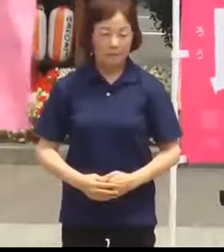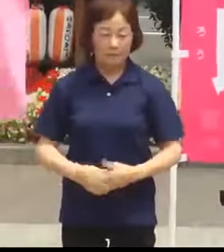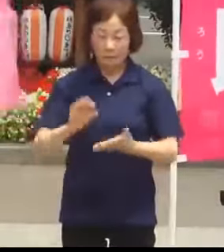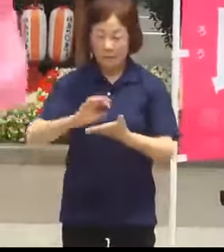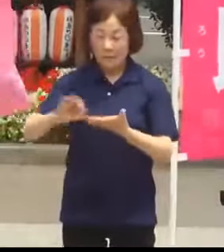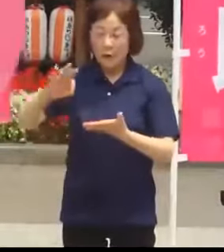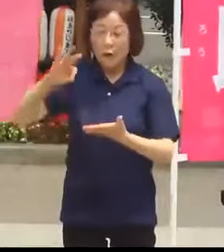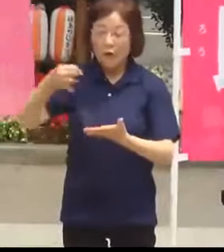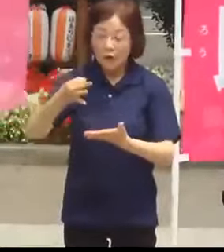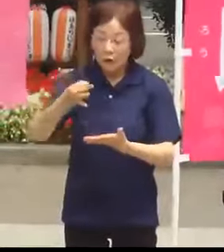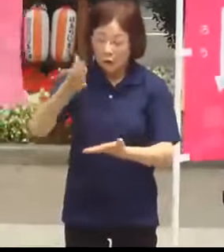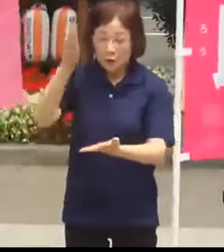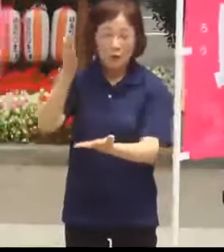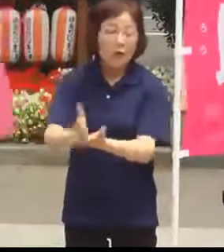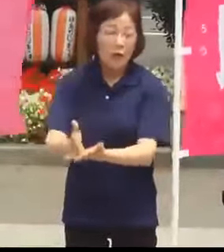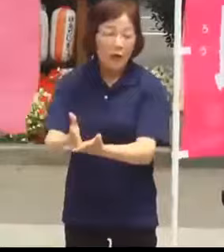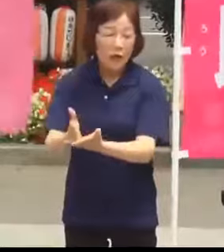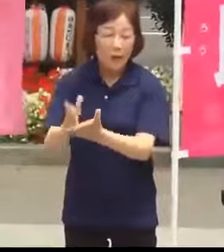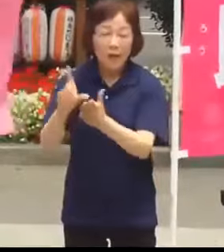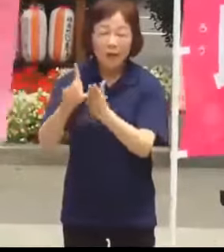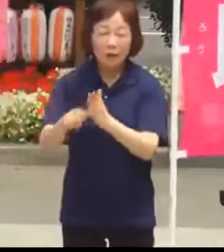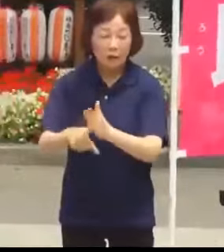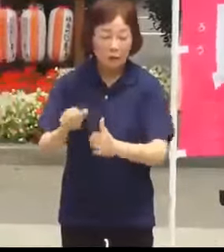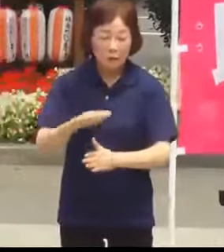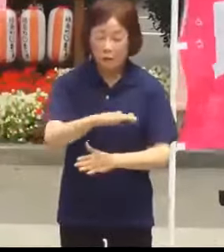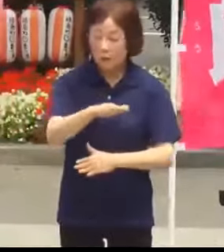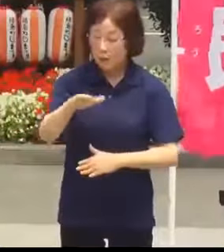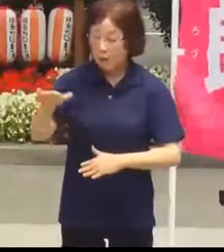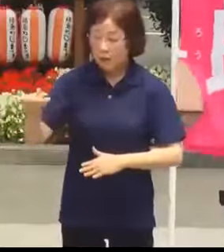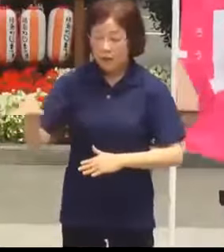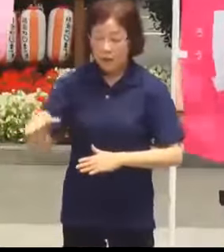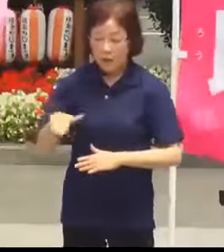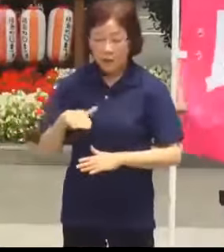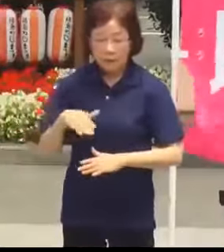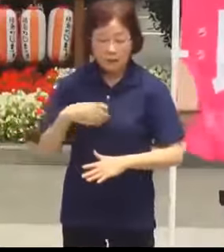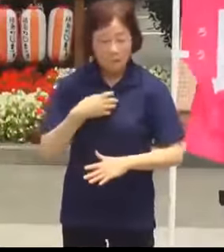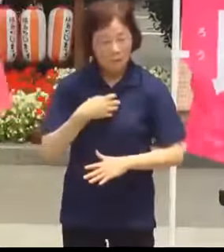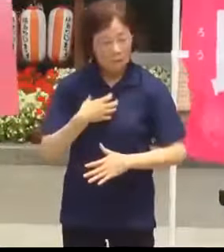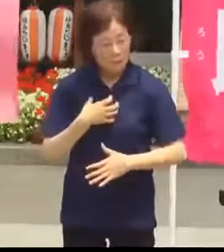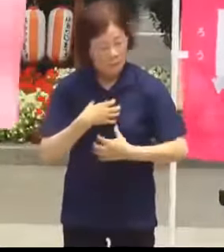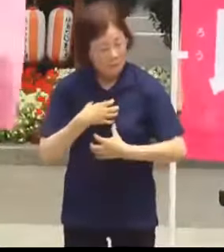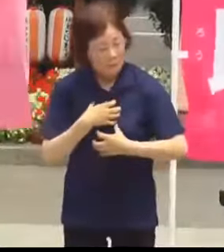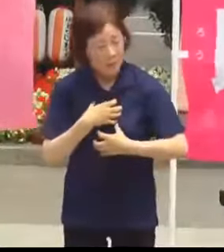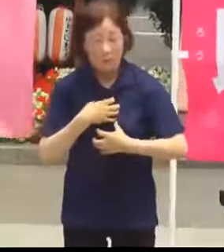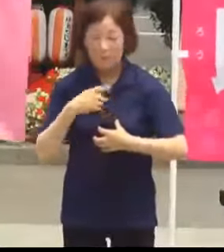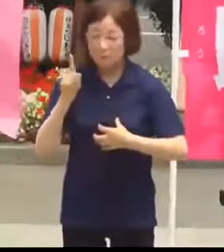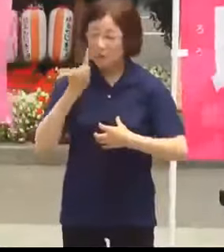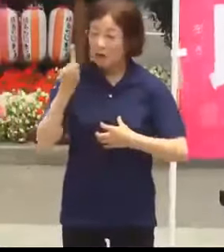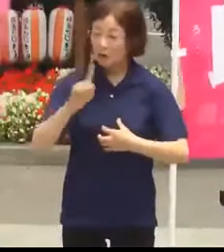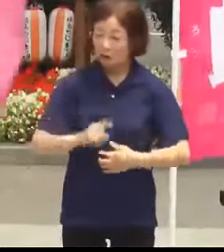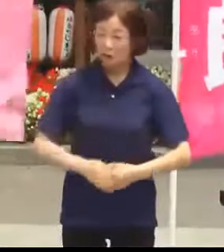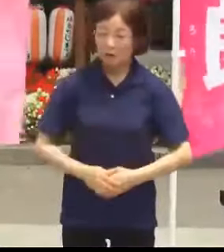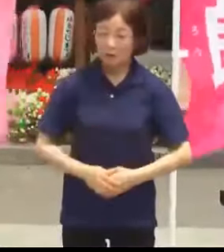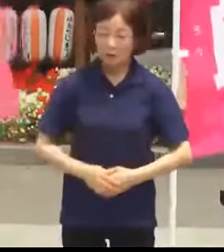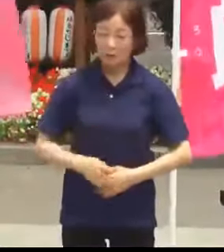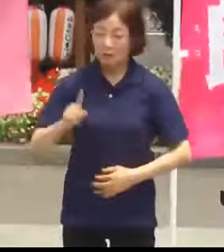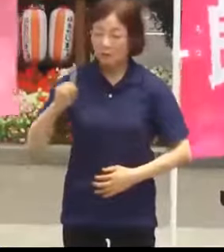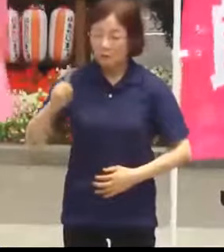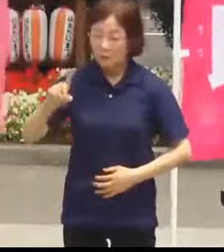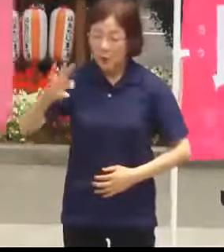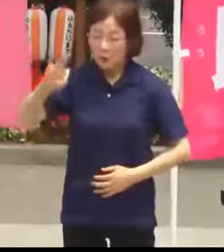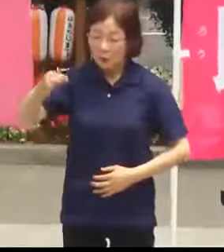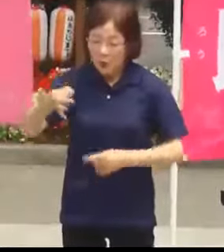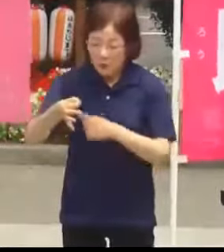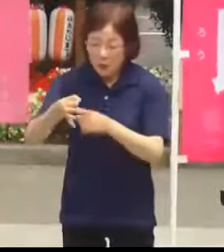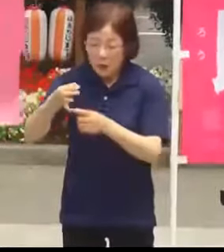消費税廃止に者場合に一番皆さんが憂うのが何か消費税で失われた財源